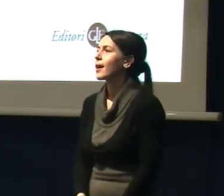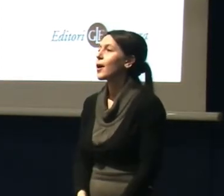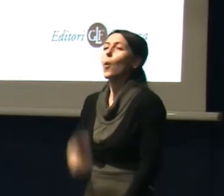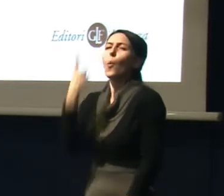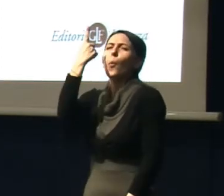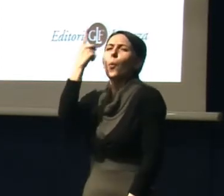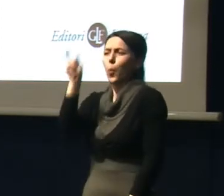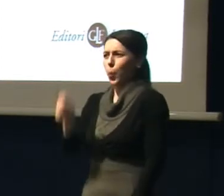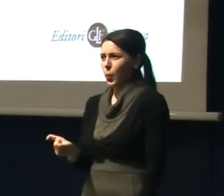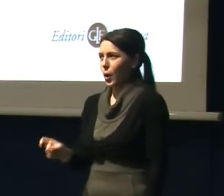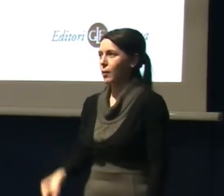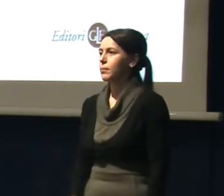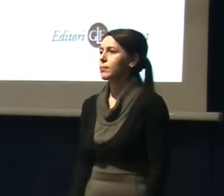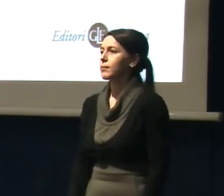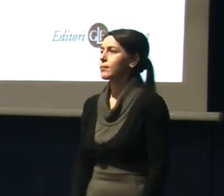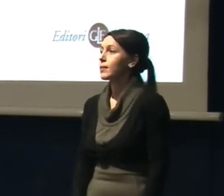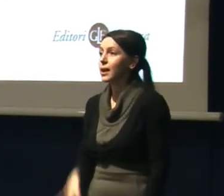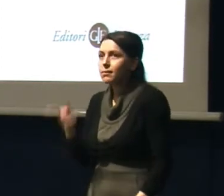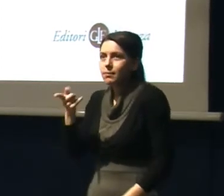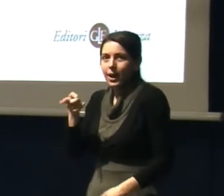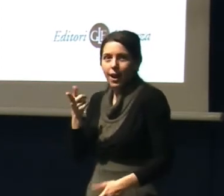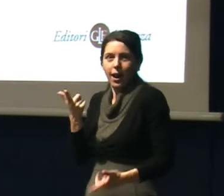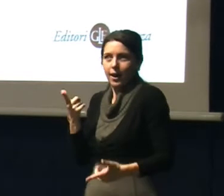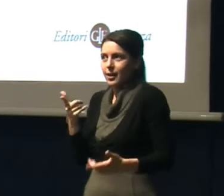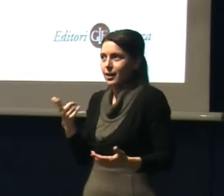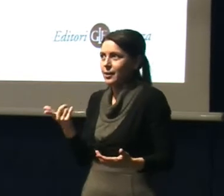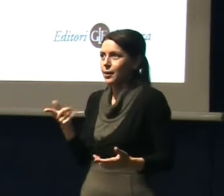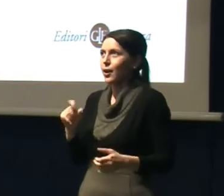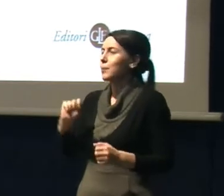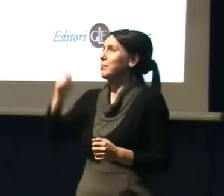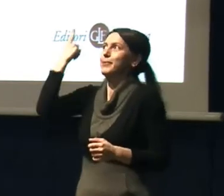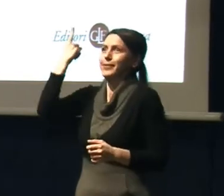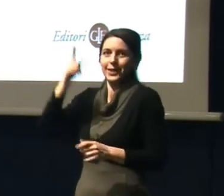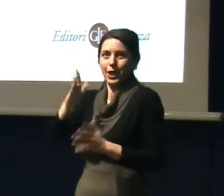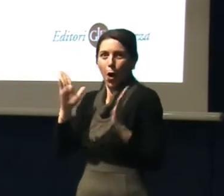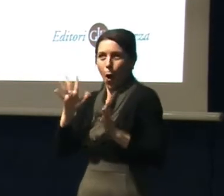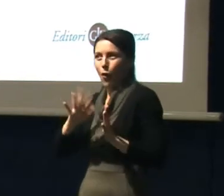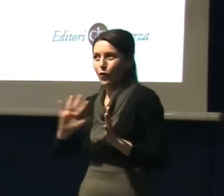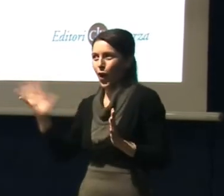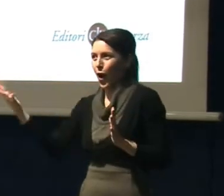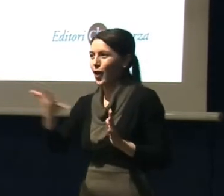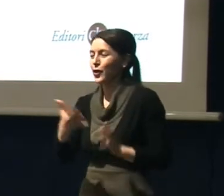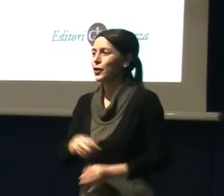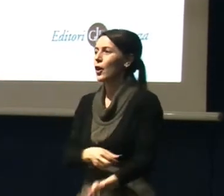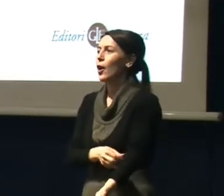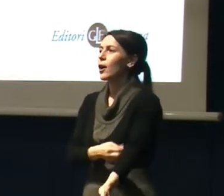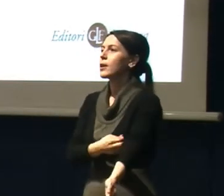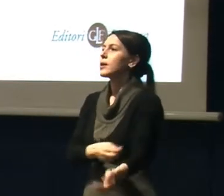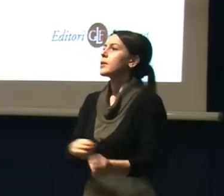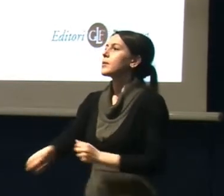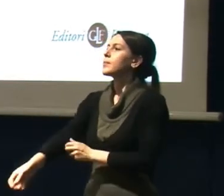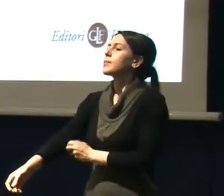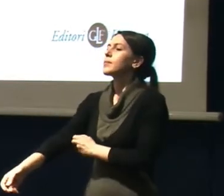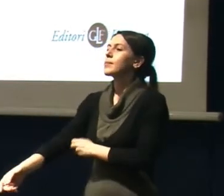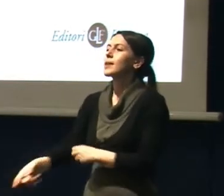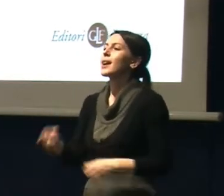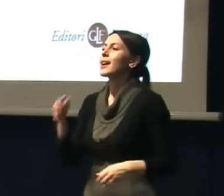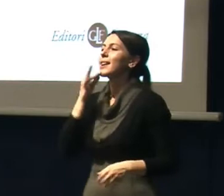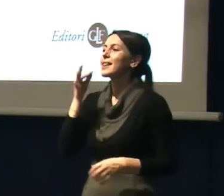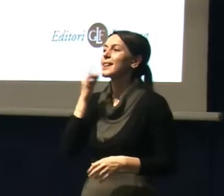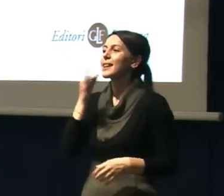una persona signora verona è un'eccezione alla regola ecco quindi abbiamo tutti il telefonino